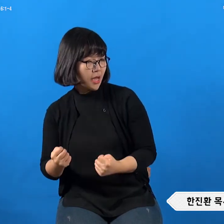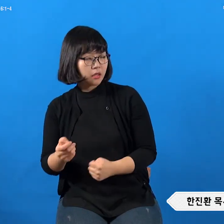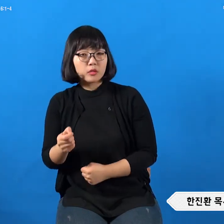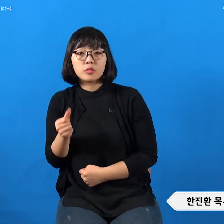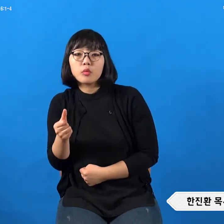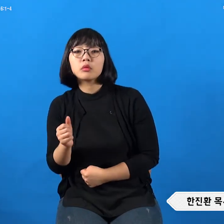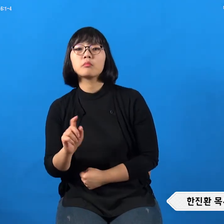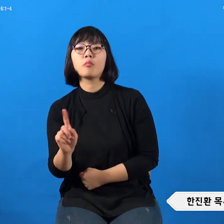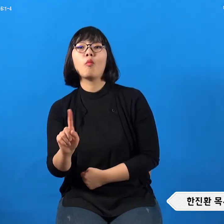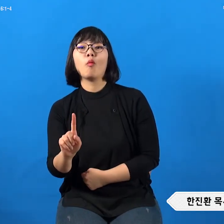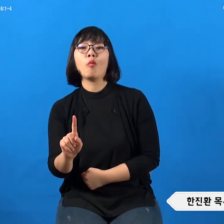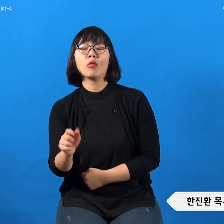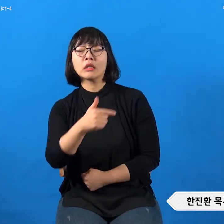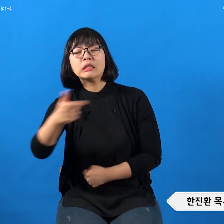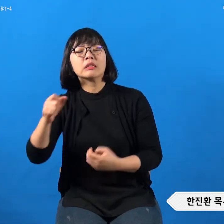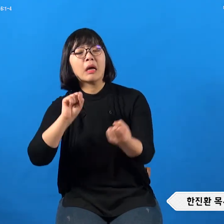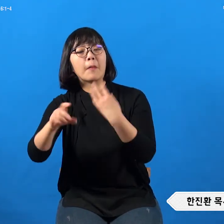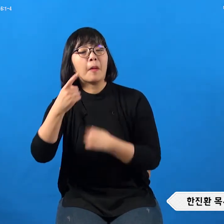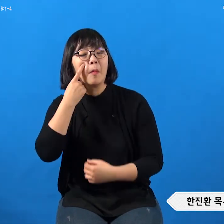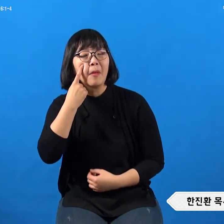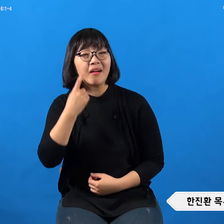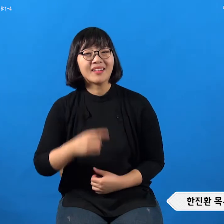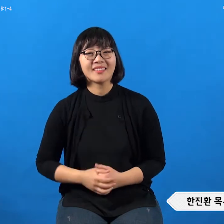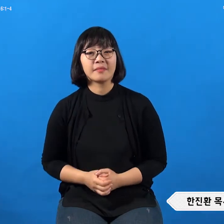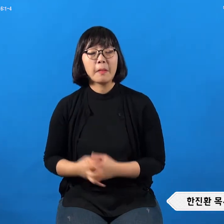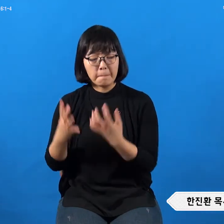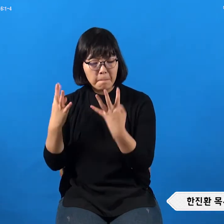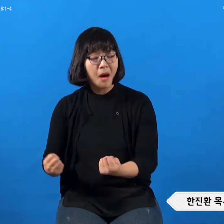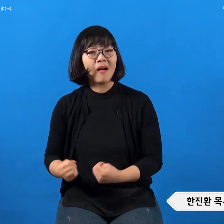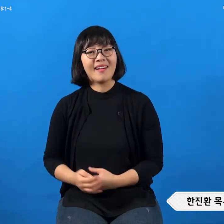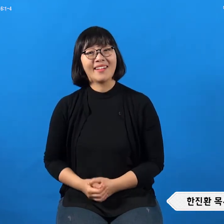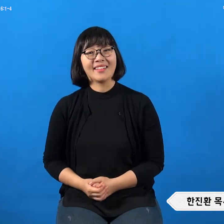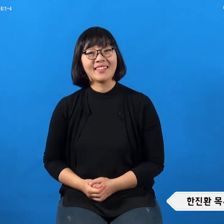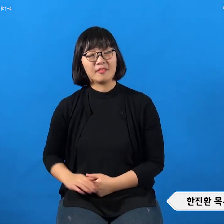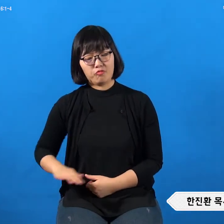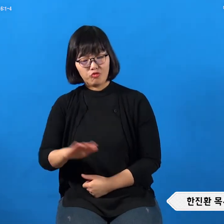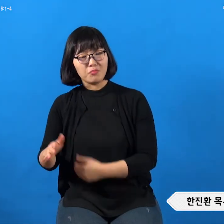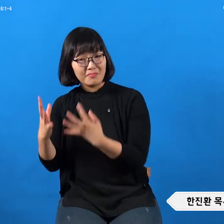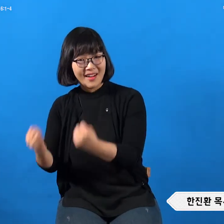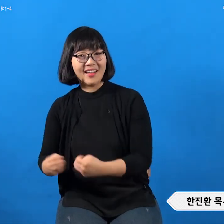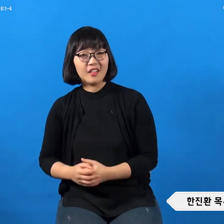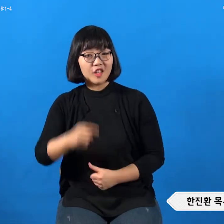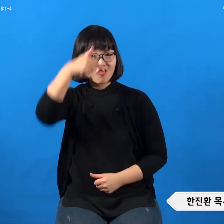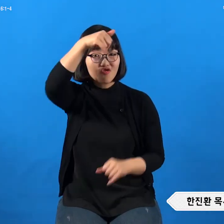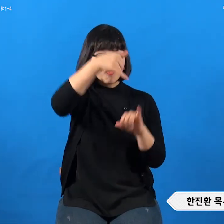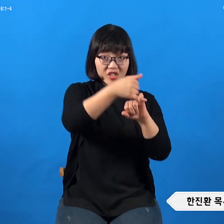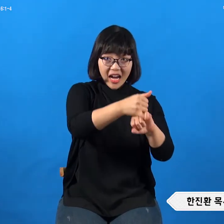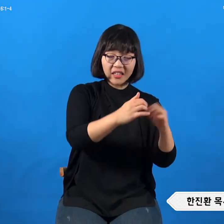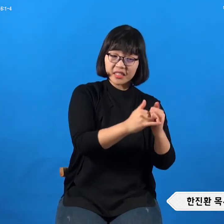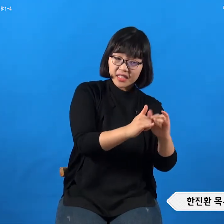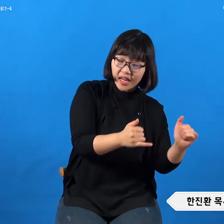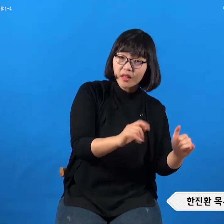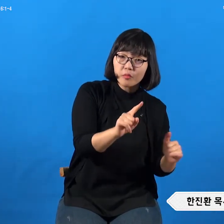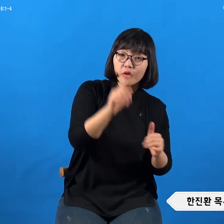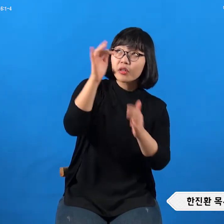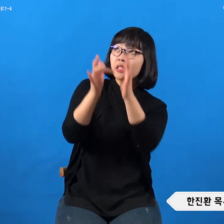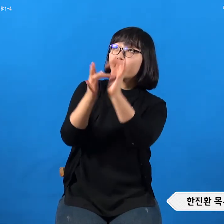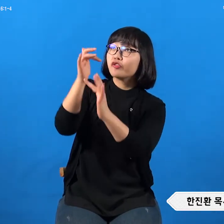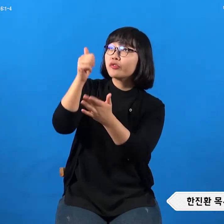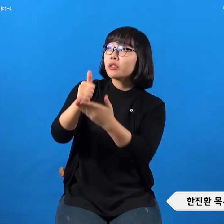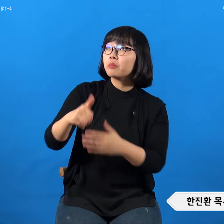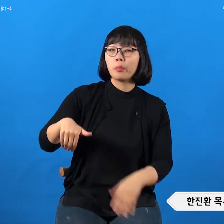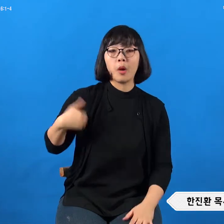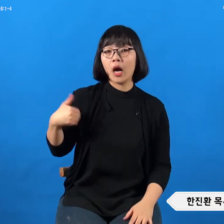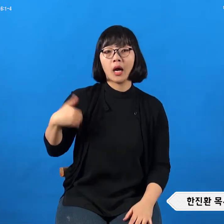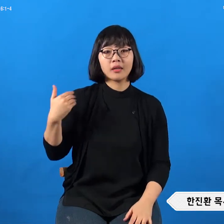크게. 네. 더 많이 졌지요. 구약 백성들은 예수님 십자가가 뭐고